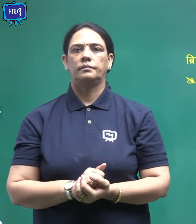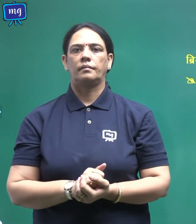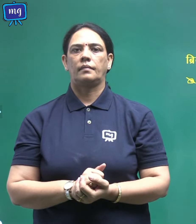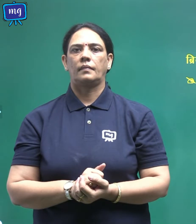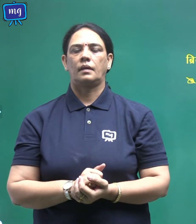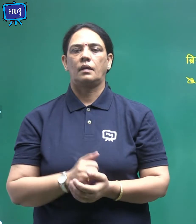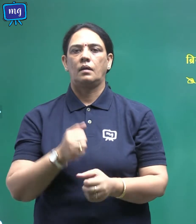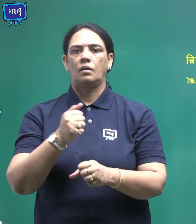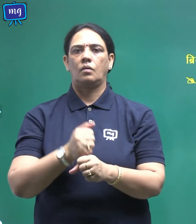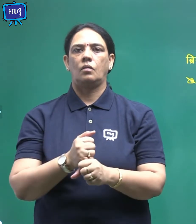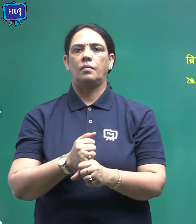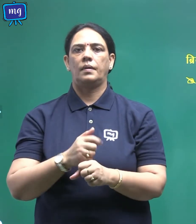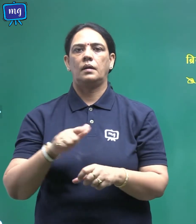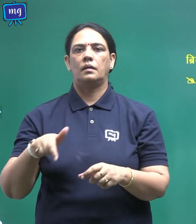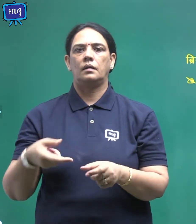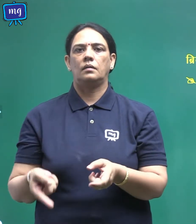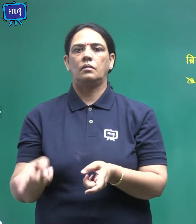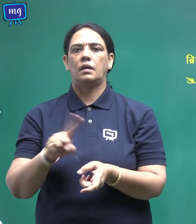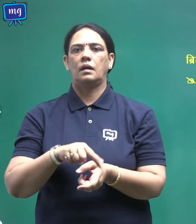सरकार द्वारा